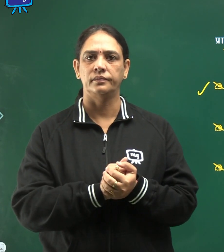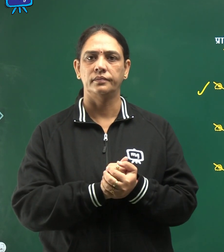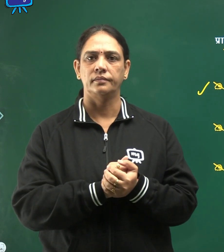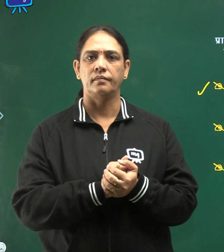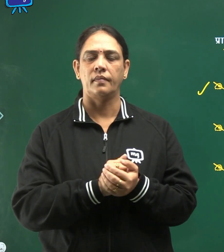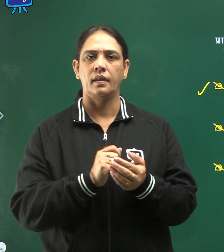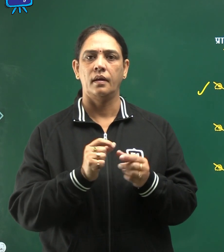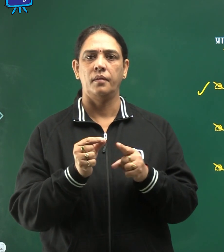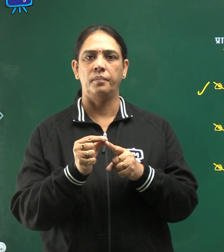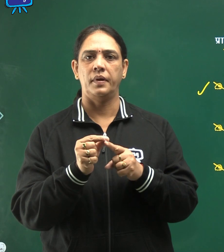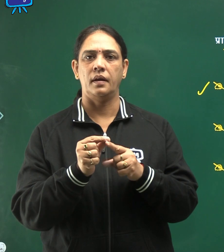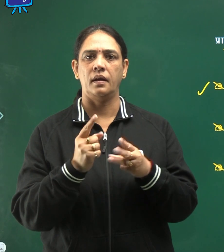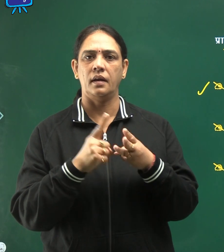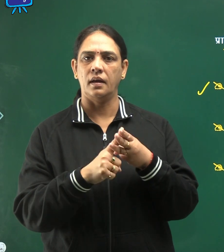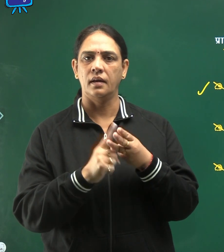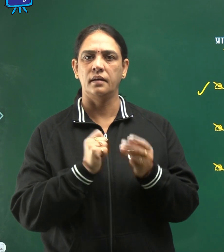PE